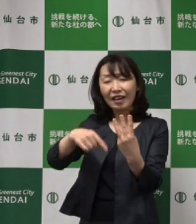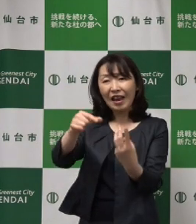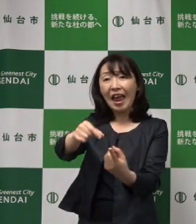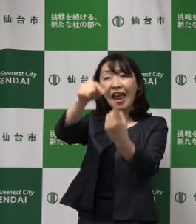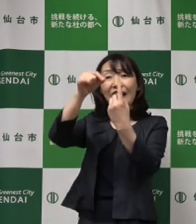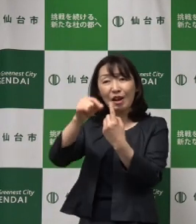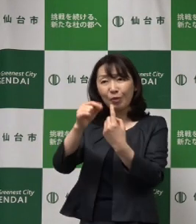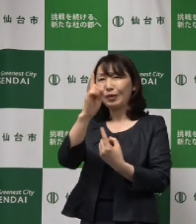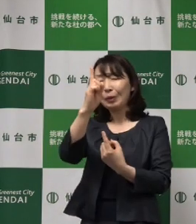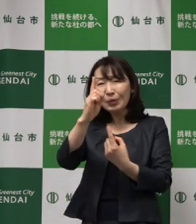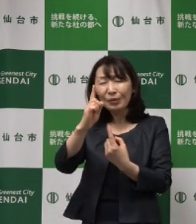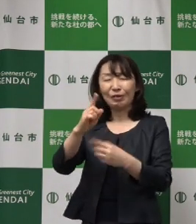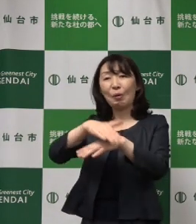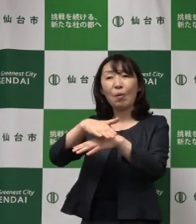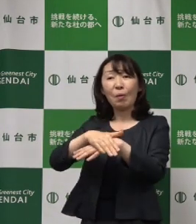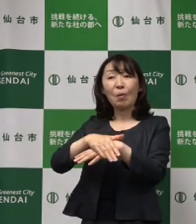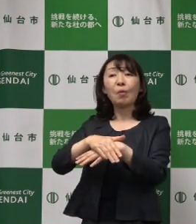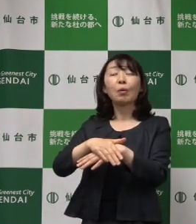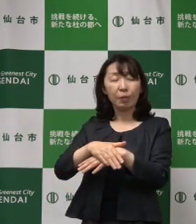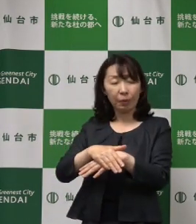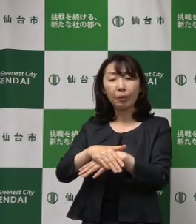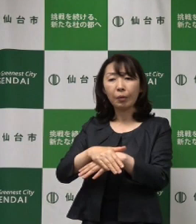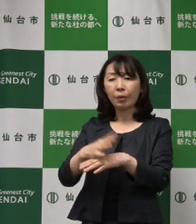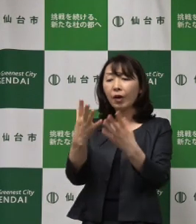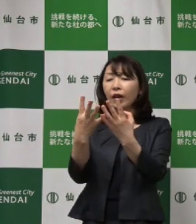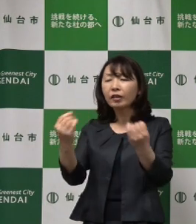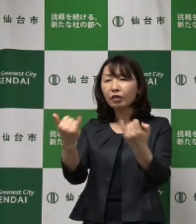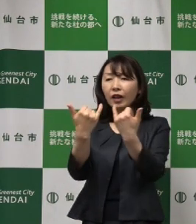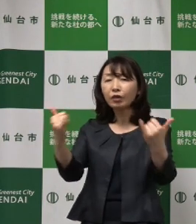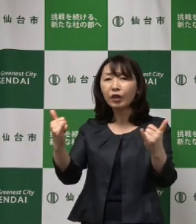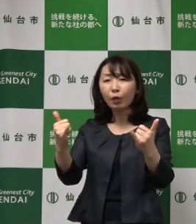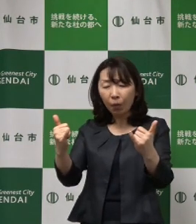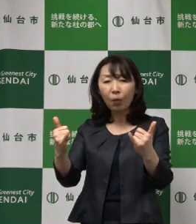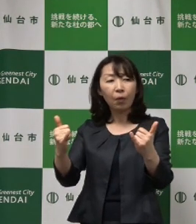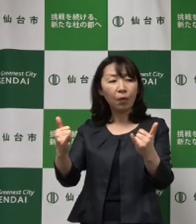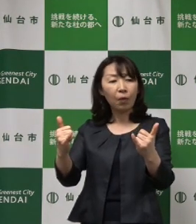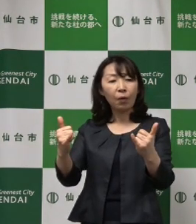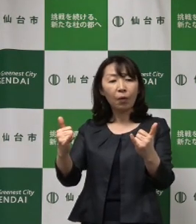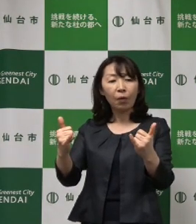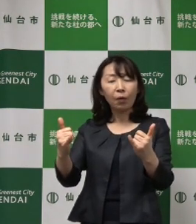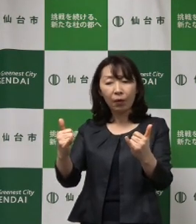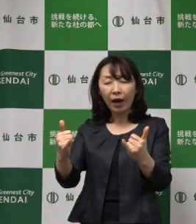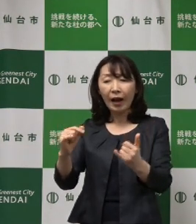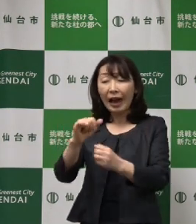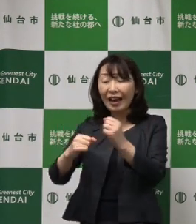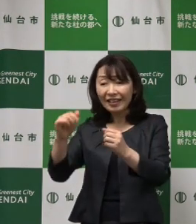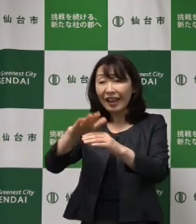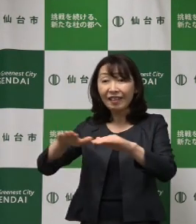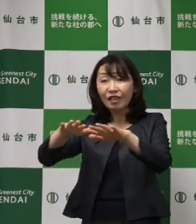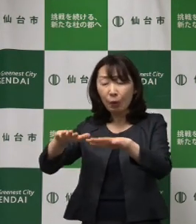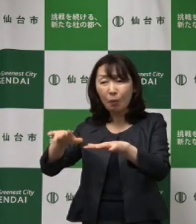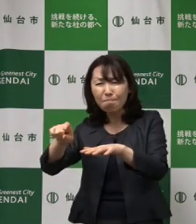で選んでいただきましたが、本当に多くの方々の票を集めました。今日発表させていただいたこの新車両